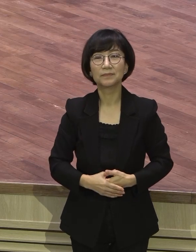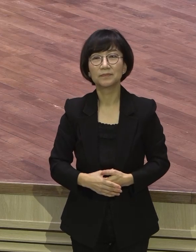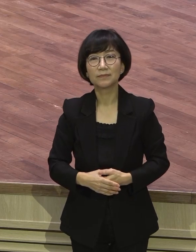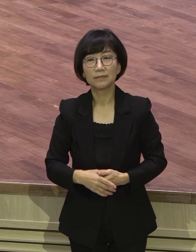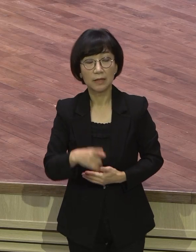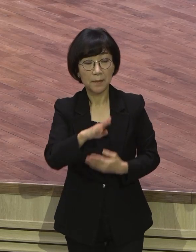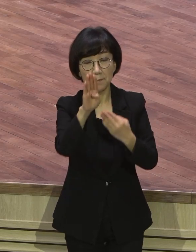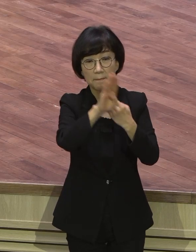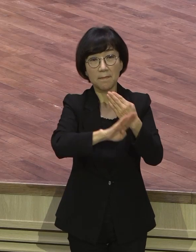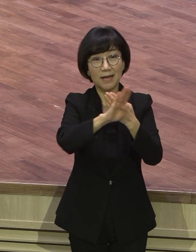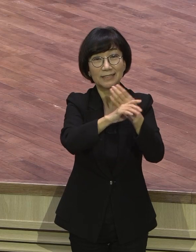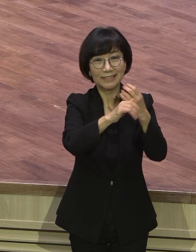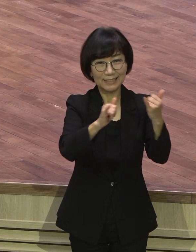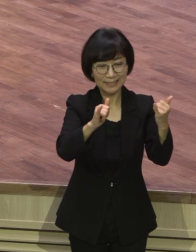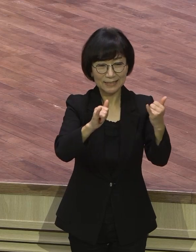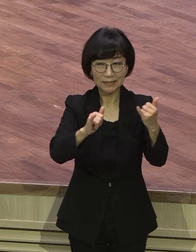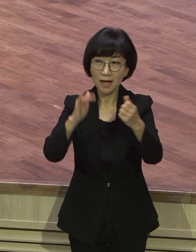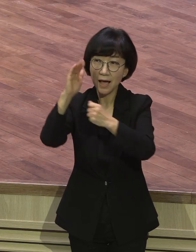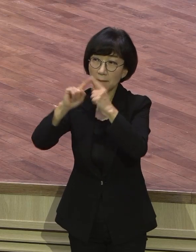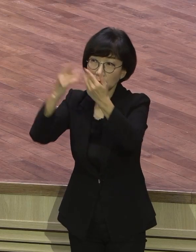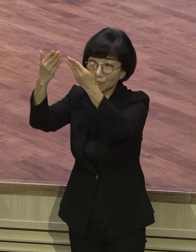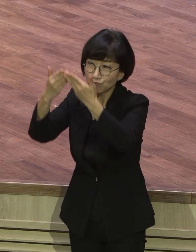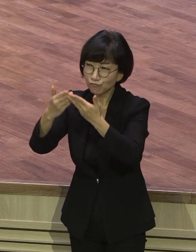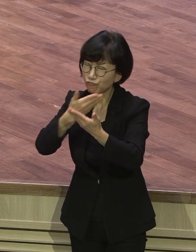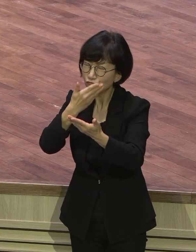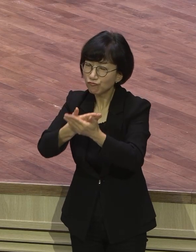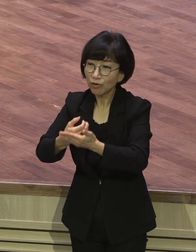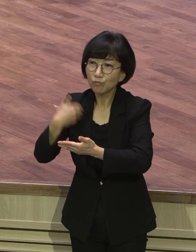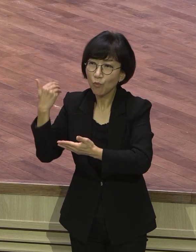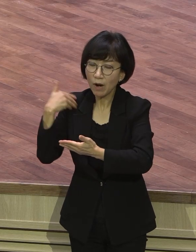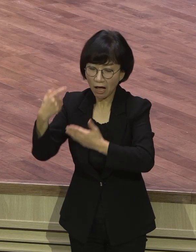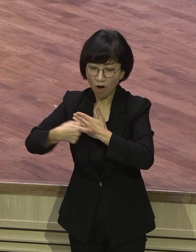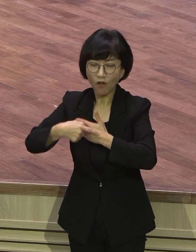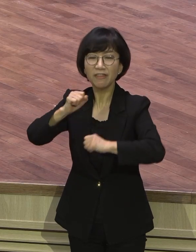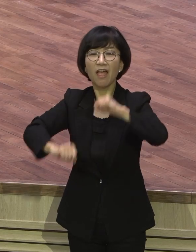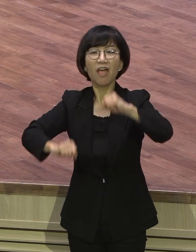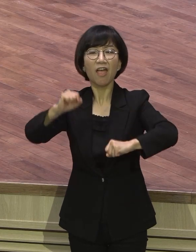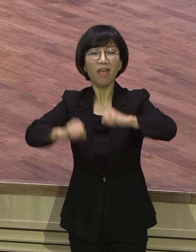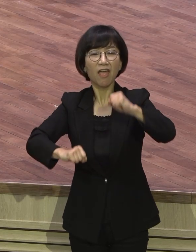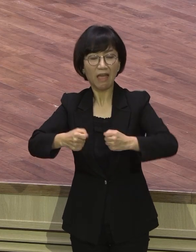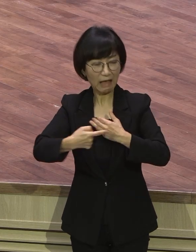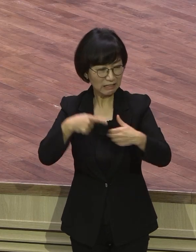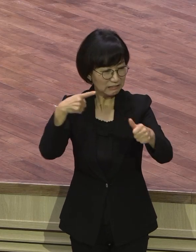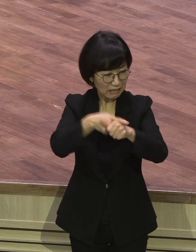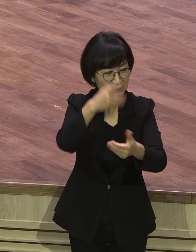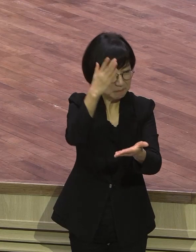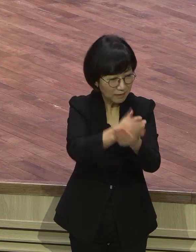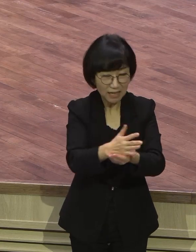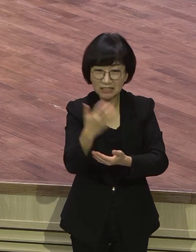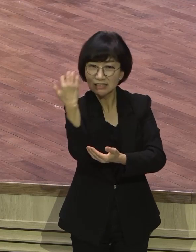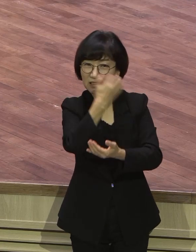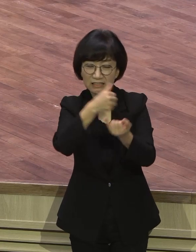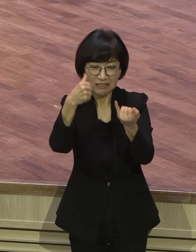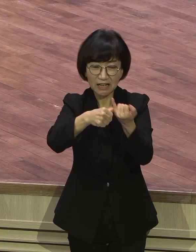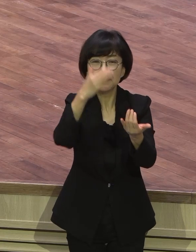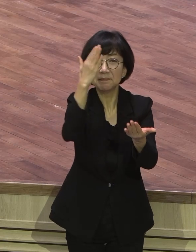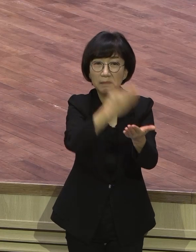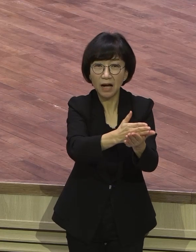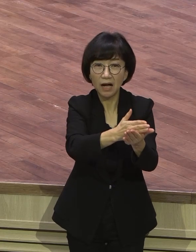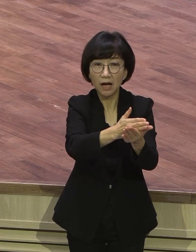바리세인들은 하나님의 말씀의 본질을 놓치고 단순히 행위적인 살인 행위적인 간음 이거